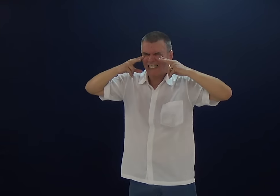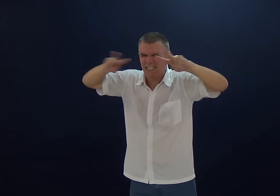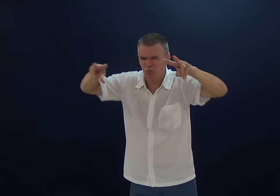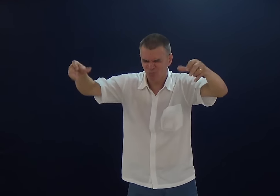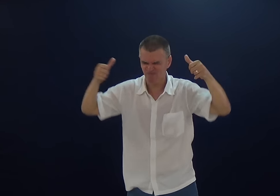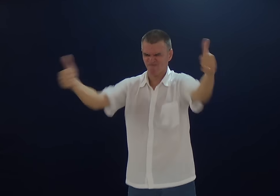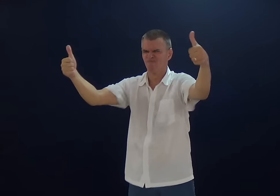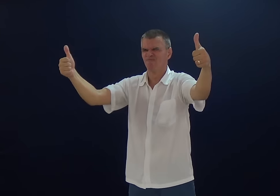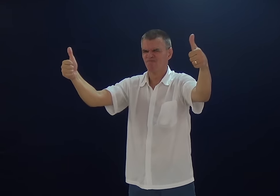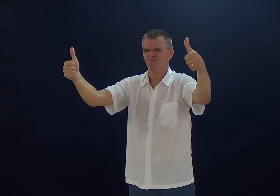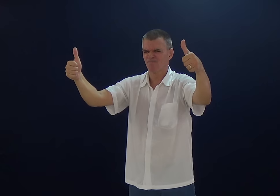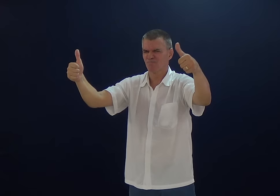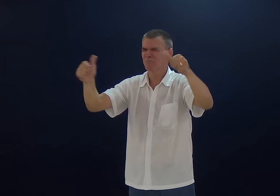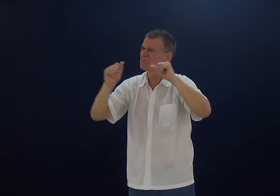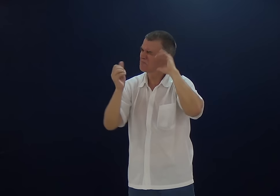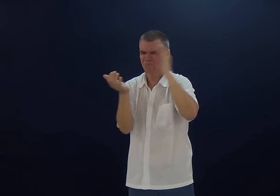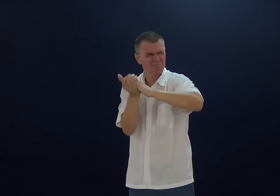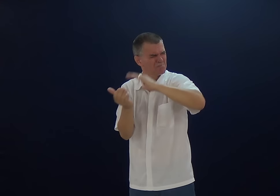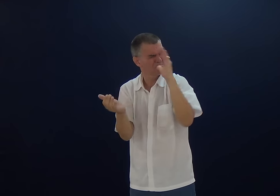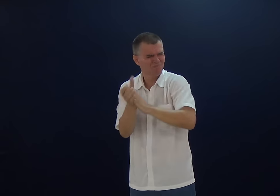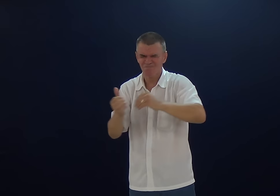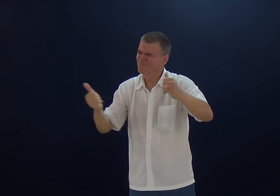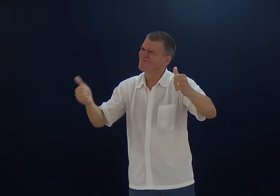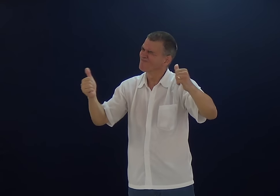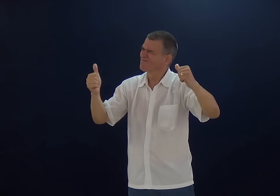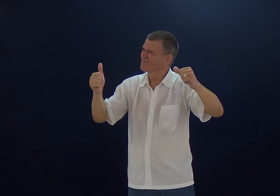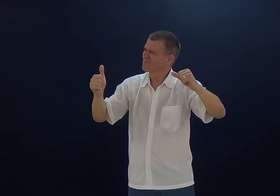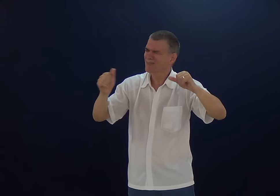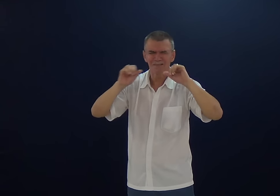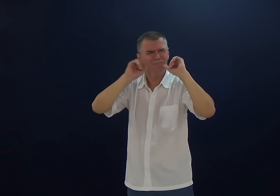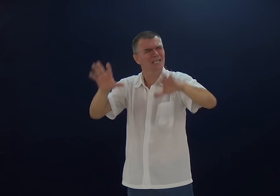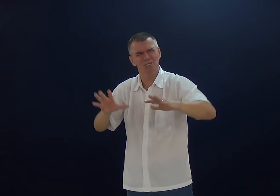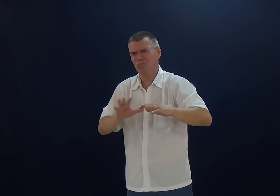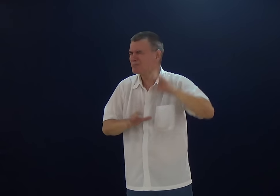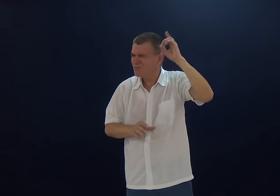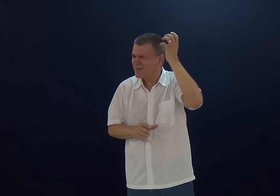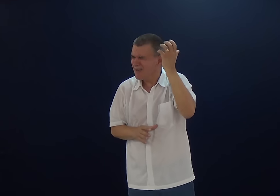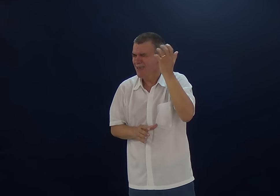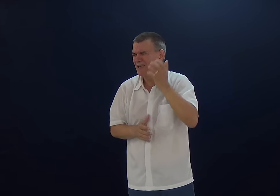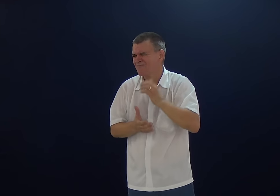assim nós cresceremos nós avançaremos e esse Ministério será um ministério